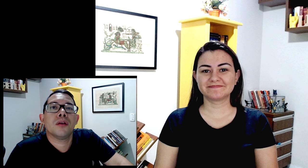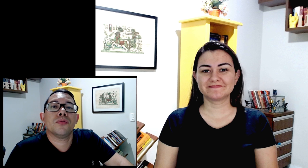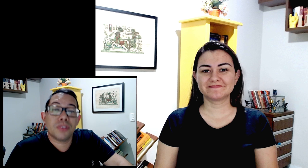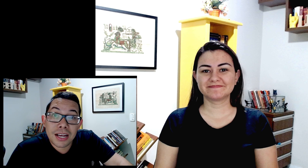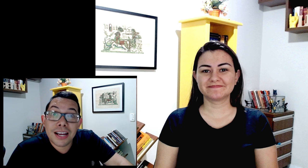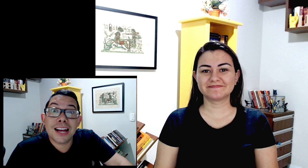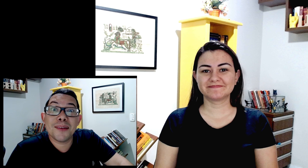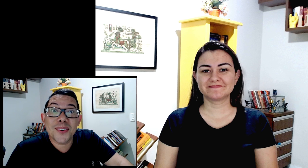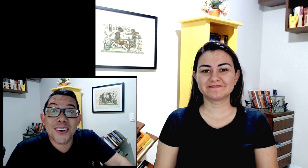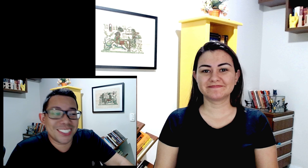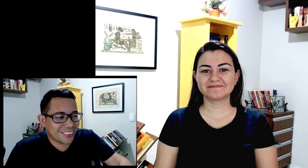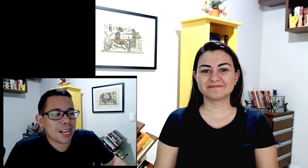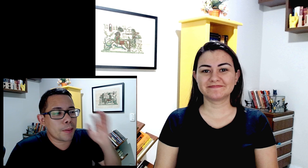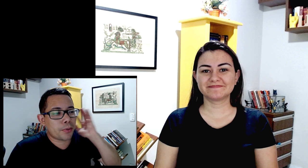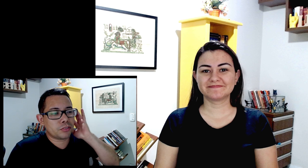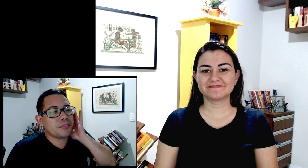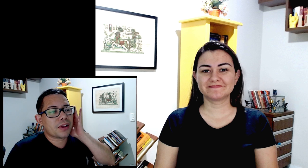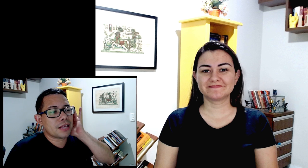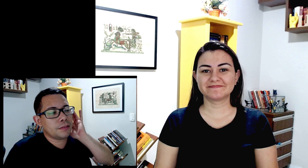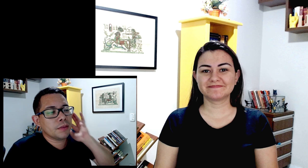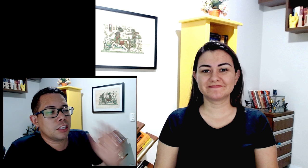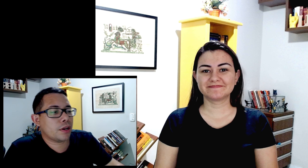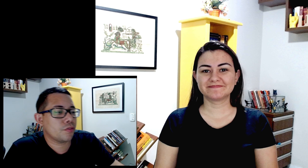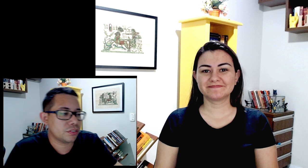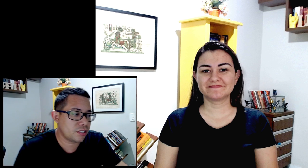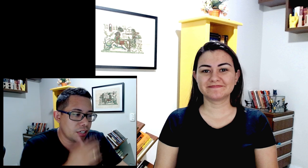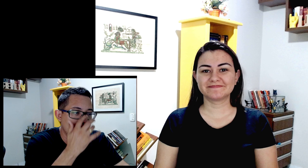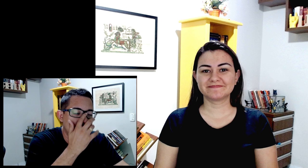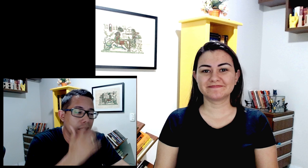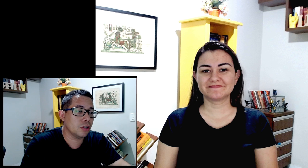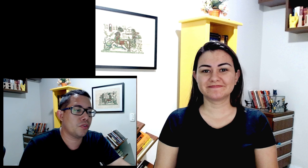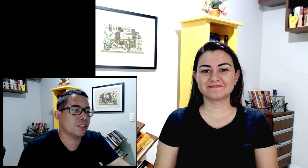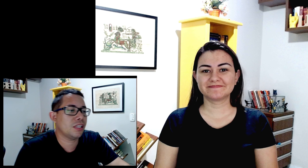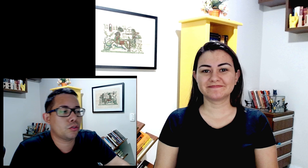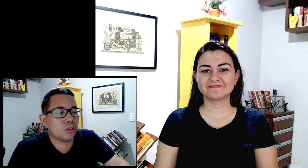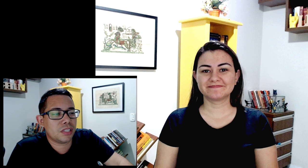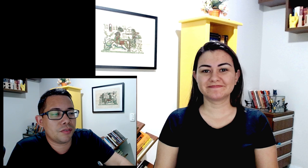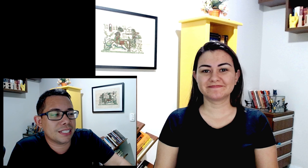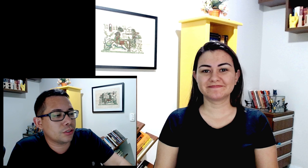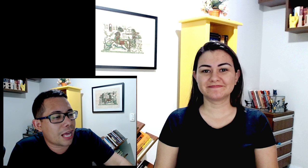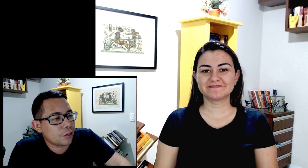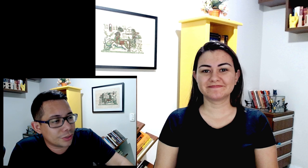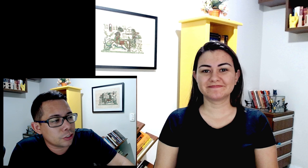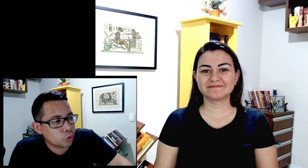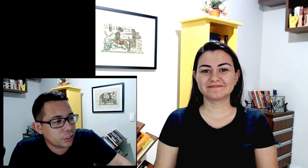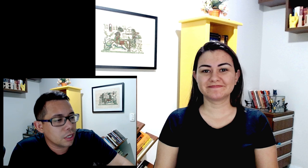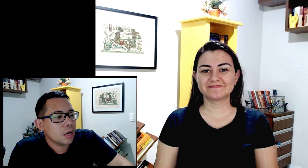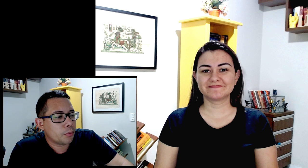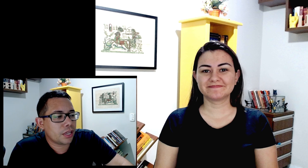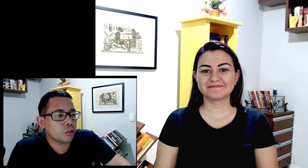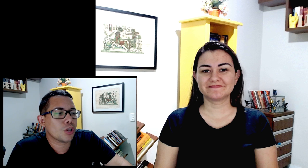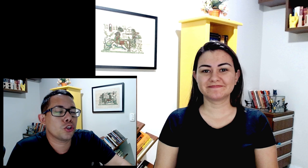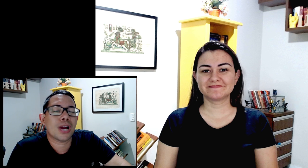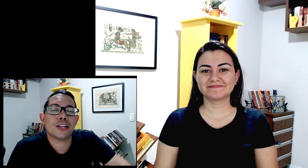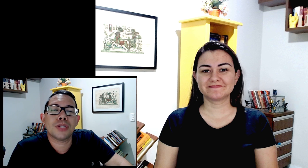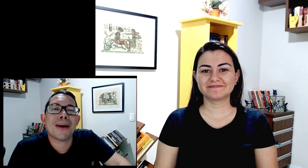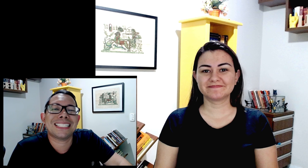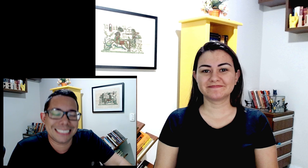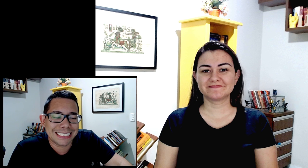Bom vamos lá para a próxima frase espero que você esteja montando fazendo as suas devidas anotações porque isso ajuda bastante